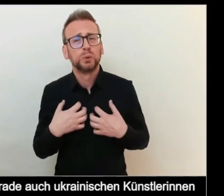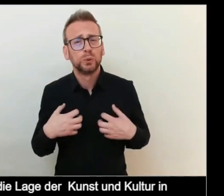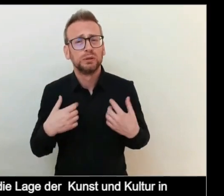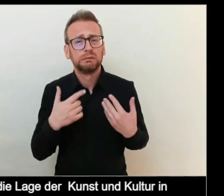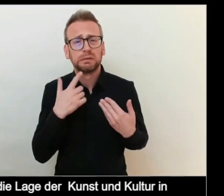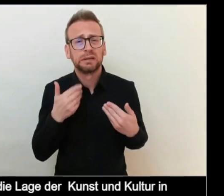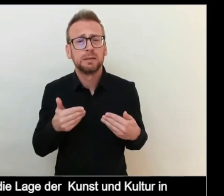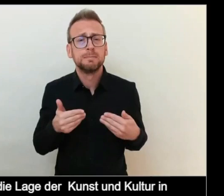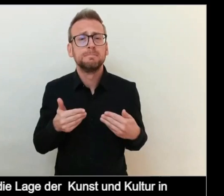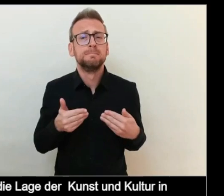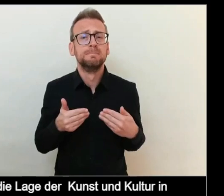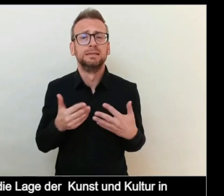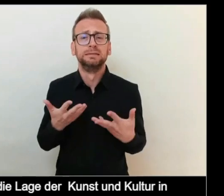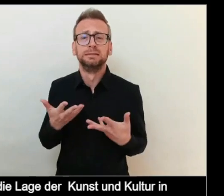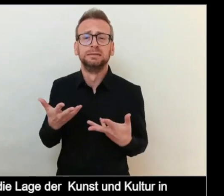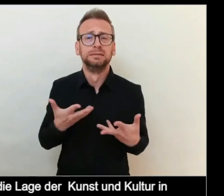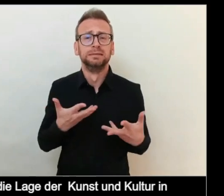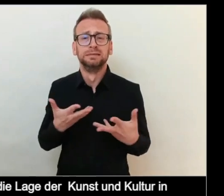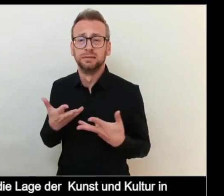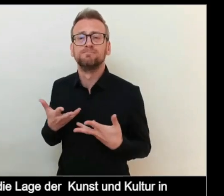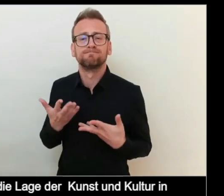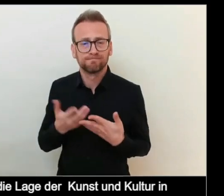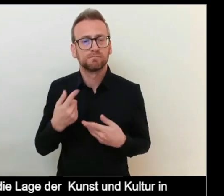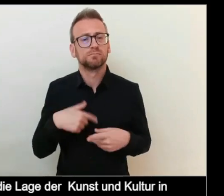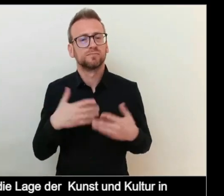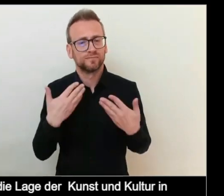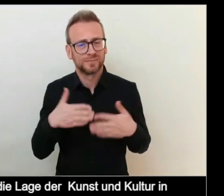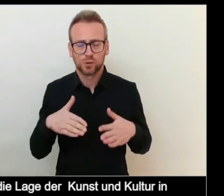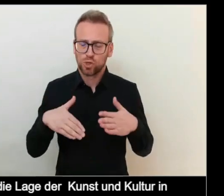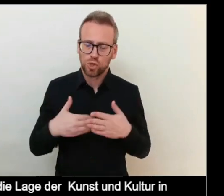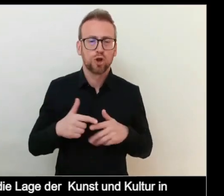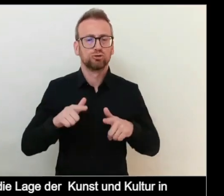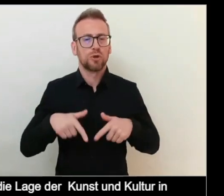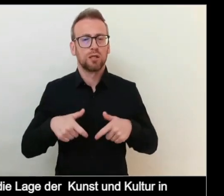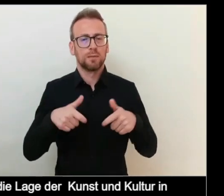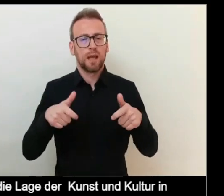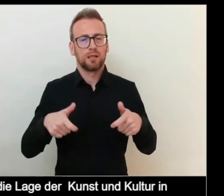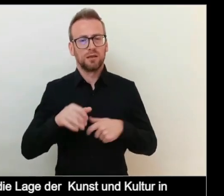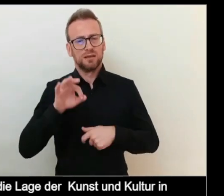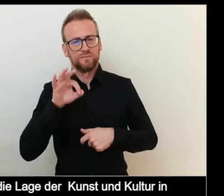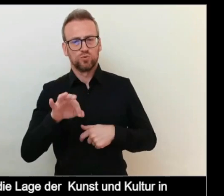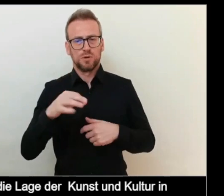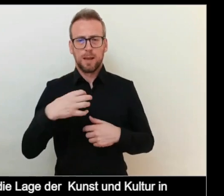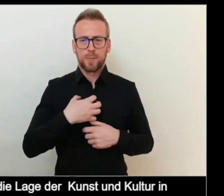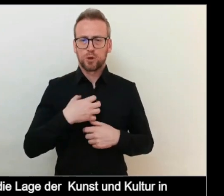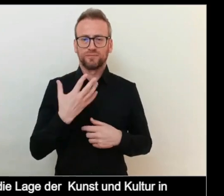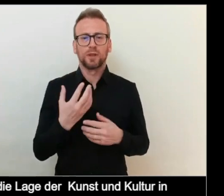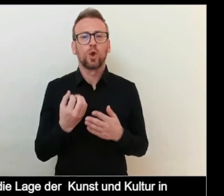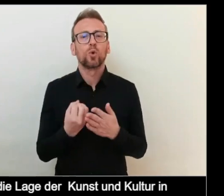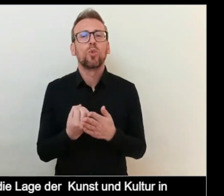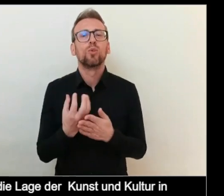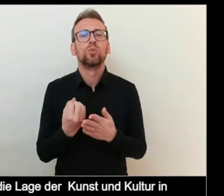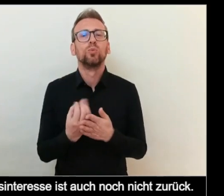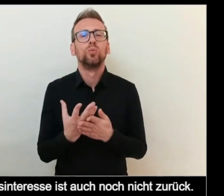Corona herausgefordert sind. Das heißt, wir haben heute festgehalten, dass die Corona-Kulturprogramme verlängert werden sollen. Das Hilfsprogramm